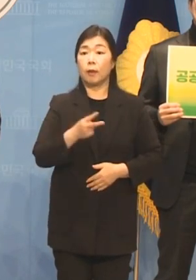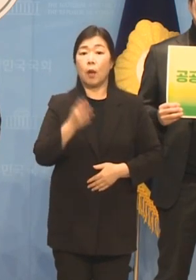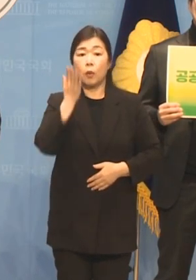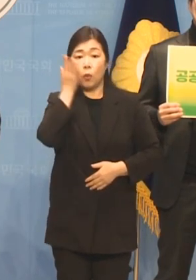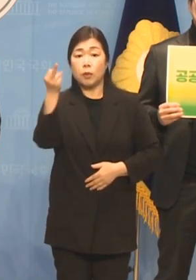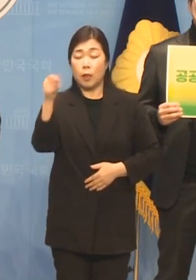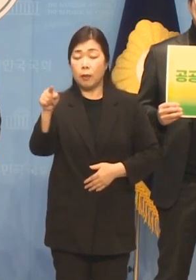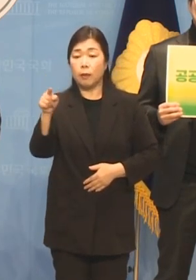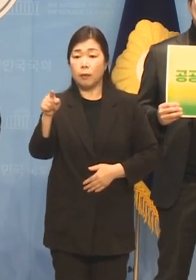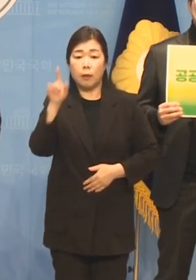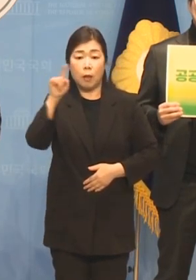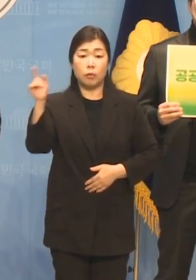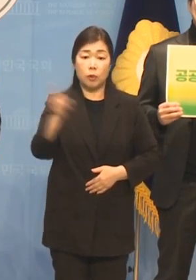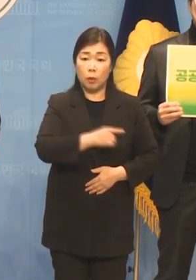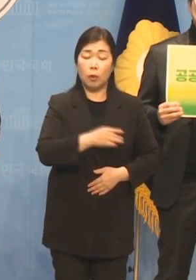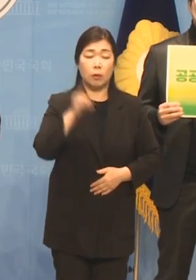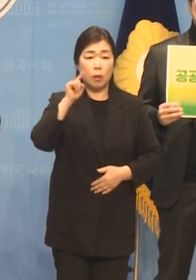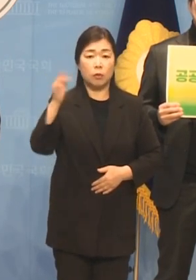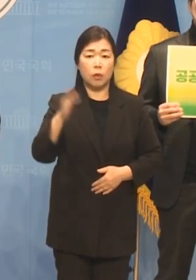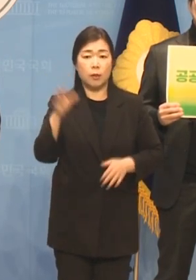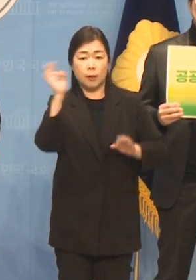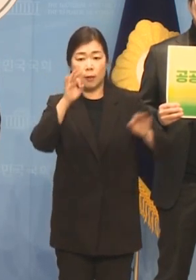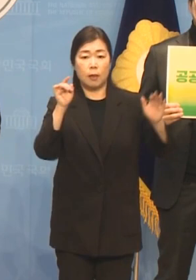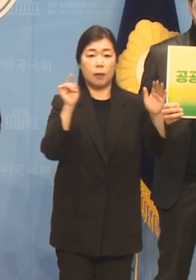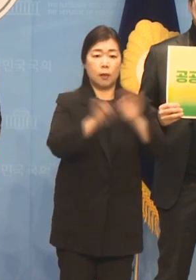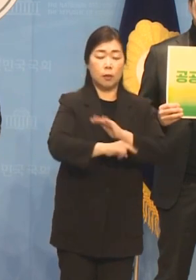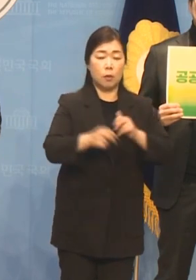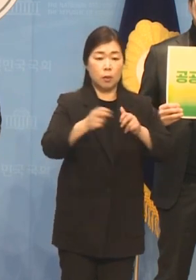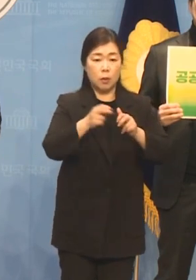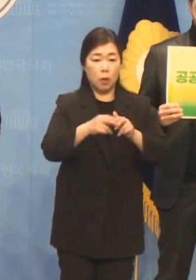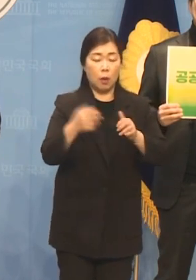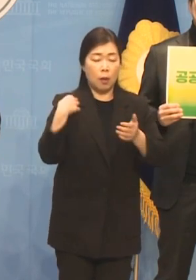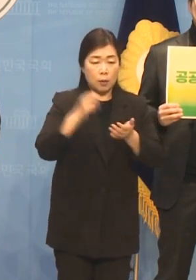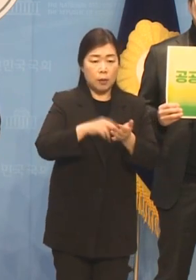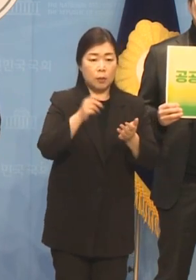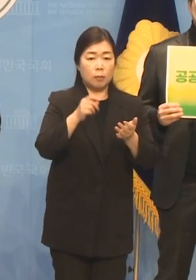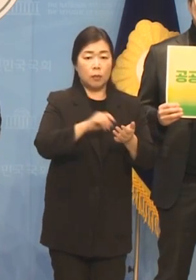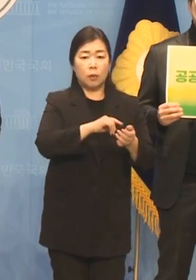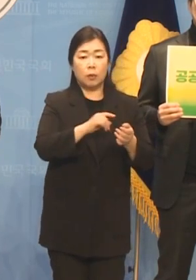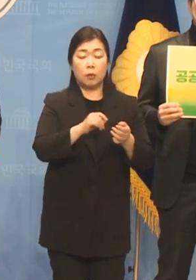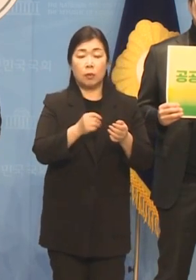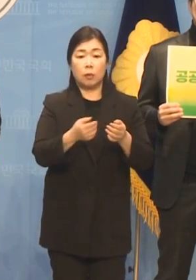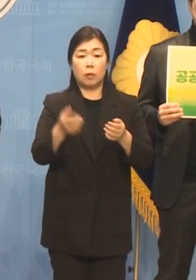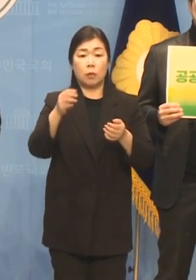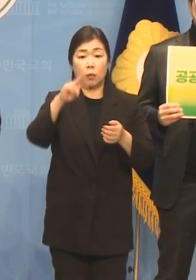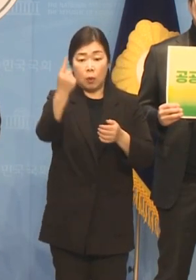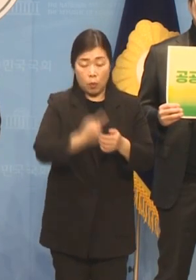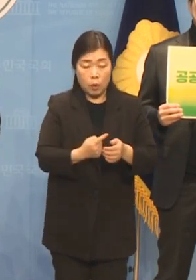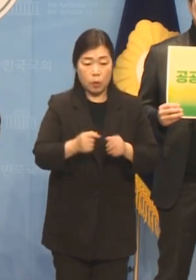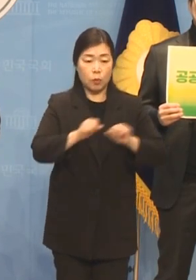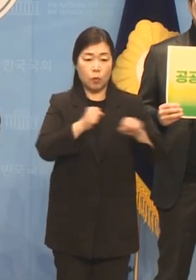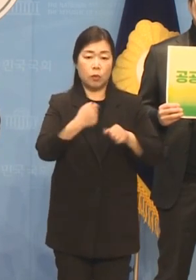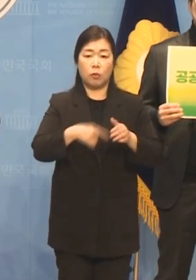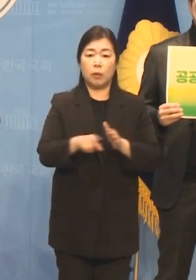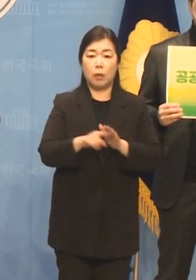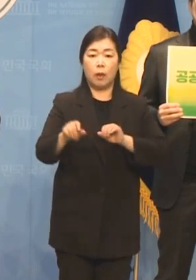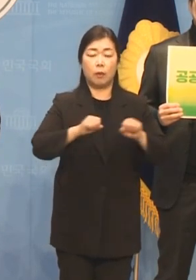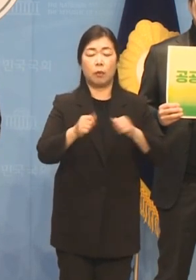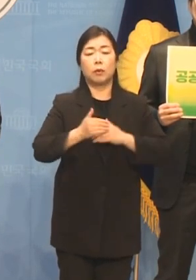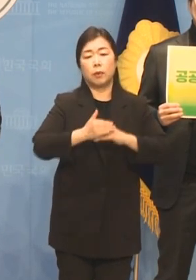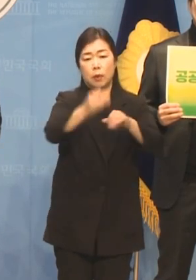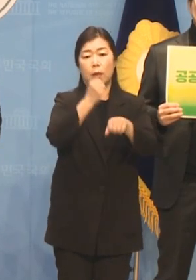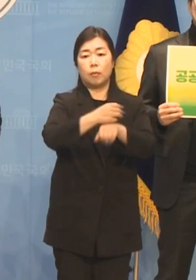용산에 내일부터 찾아가서 의료 현장 복귀 촉구를 하는 범국민 촛불 행동을 개시할